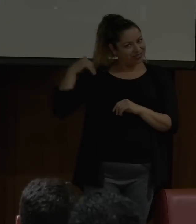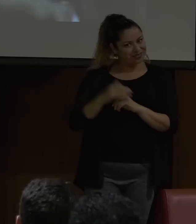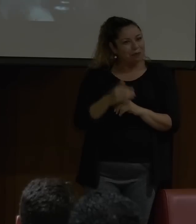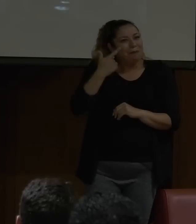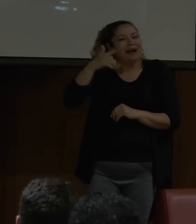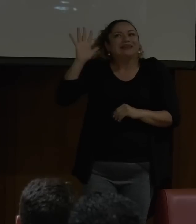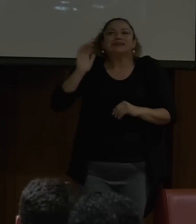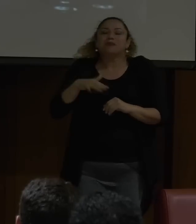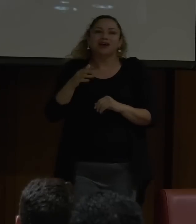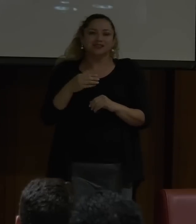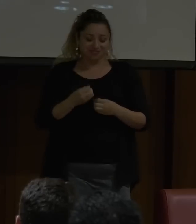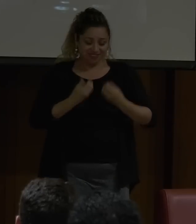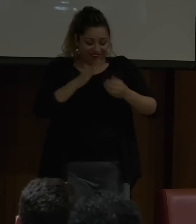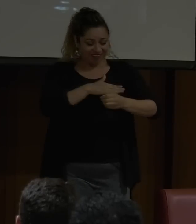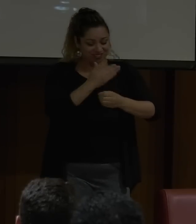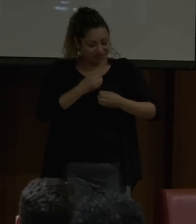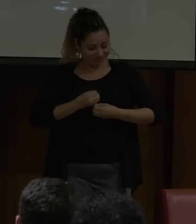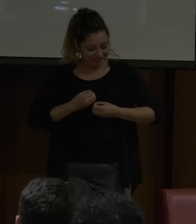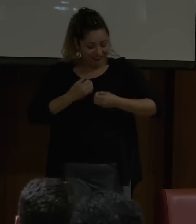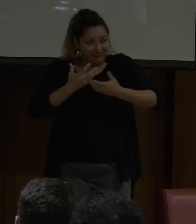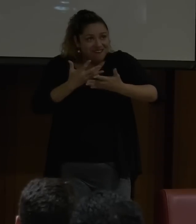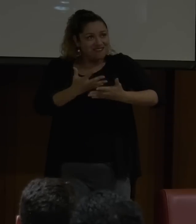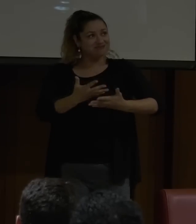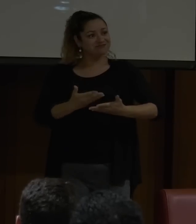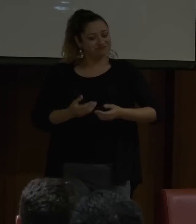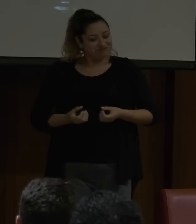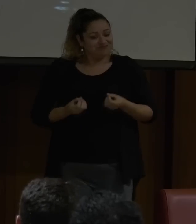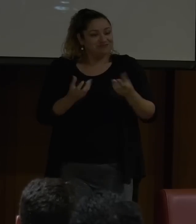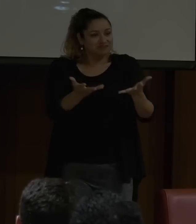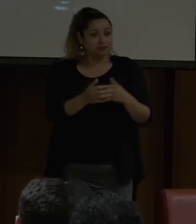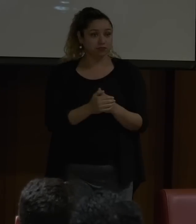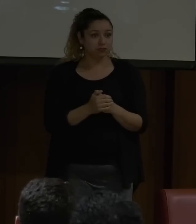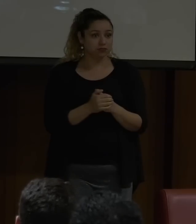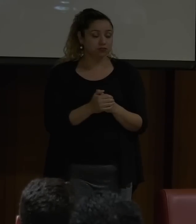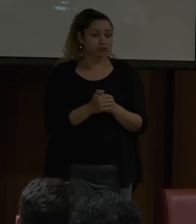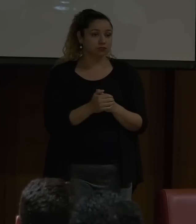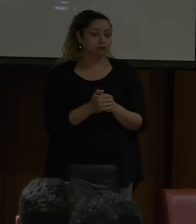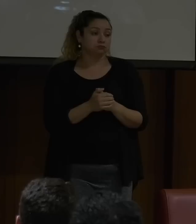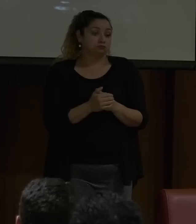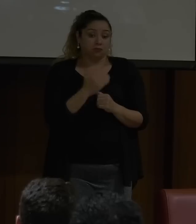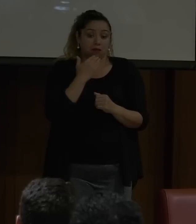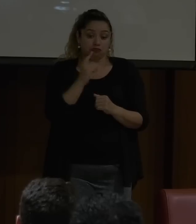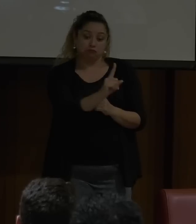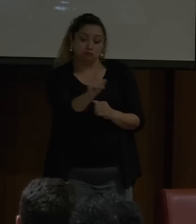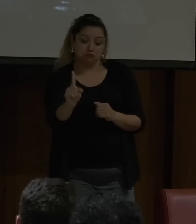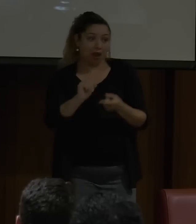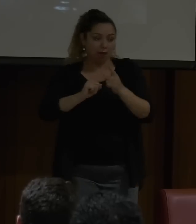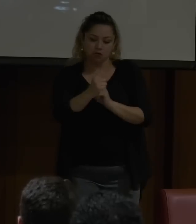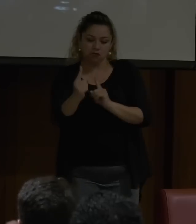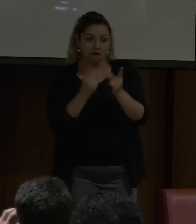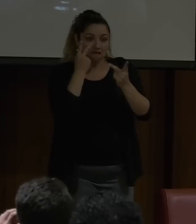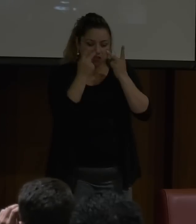regalos de Escalona, llegaba por lo menos a Huacoche a visitar a Lorenzo.